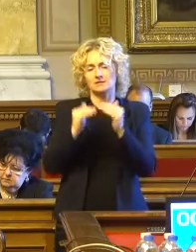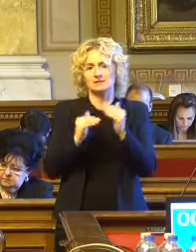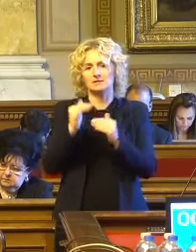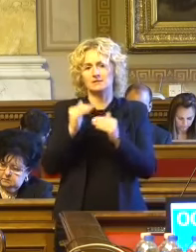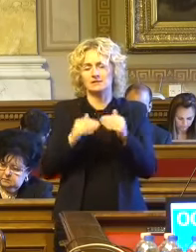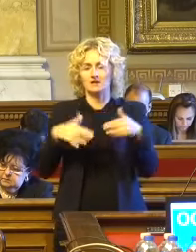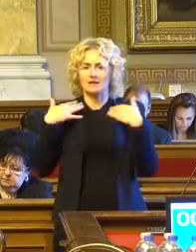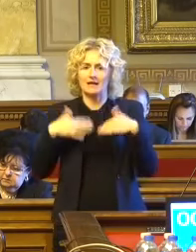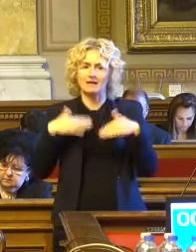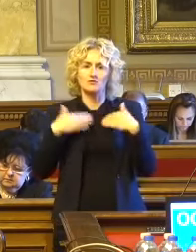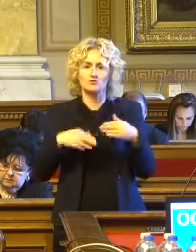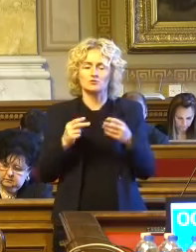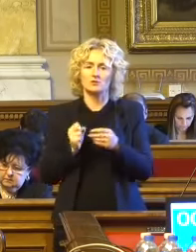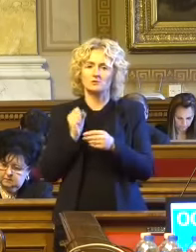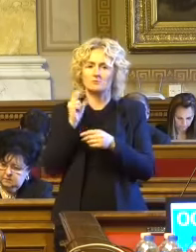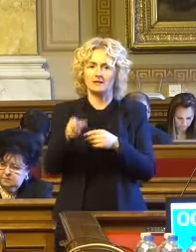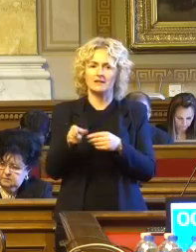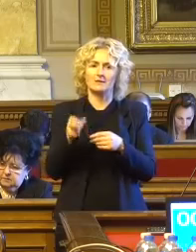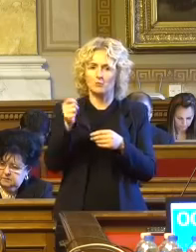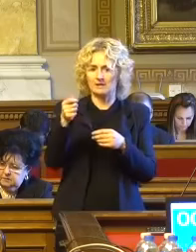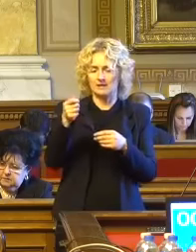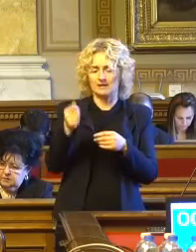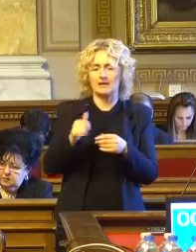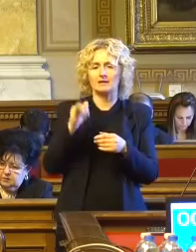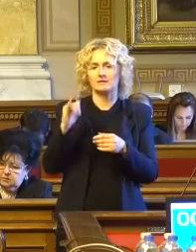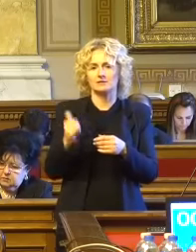Köszönöm szépen a tájékoztatásomat. Én is köszönöm.